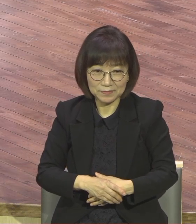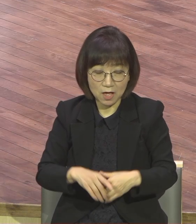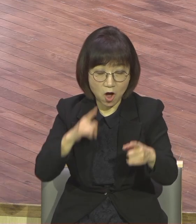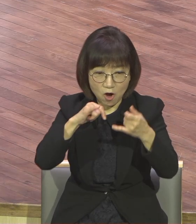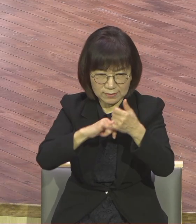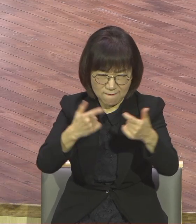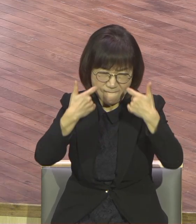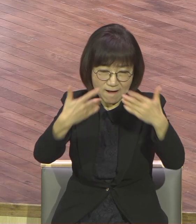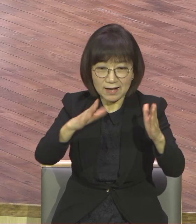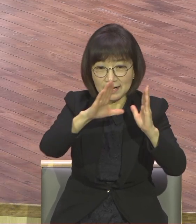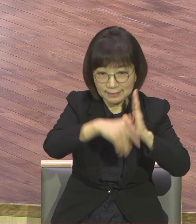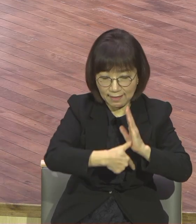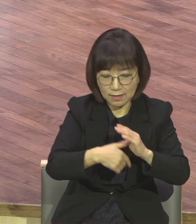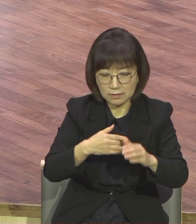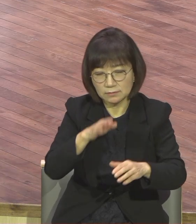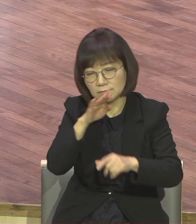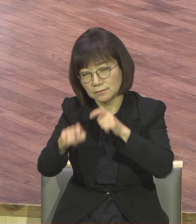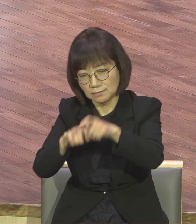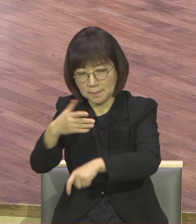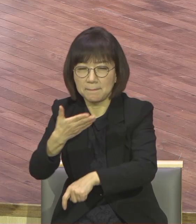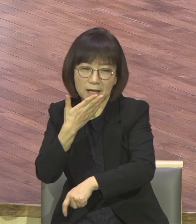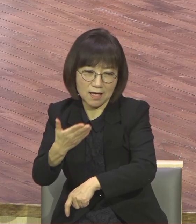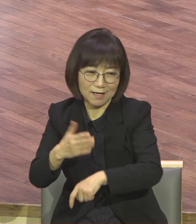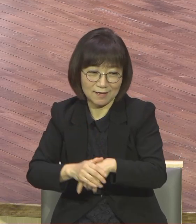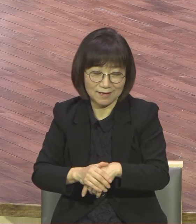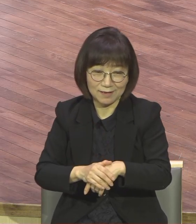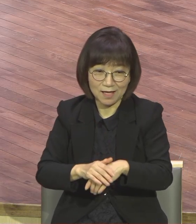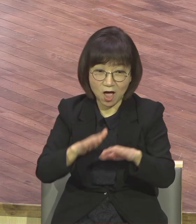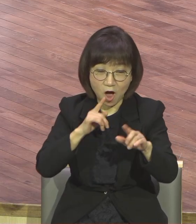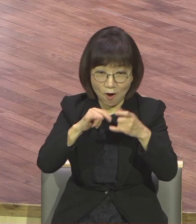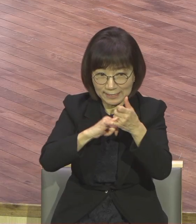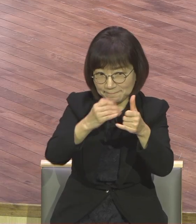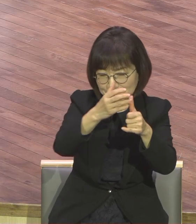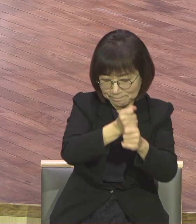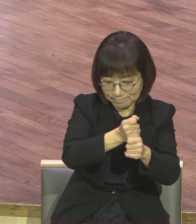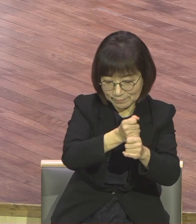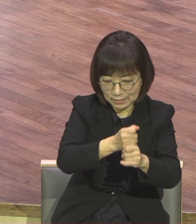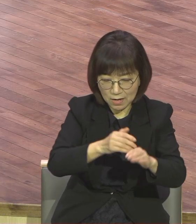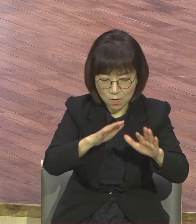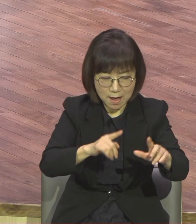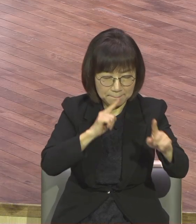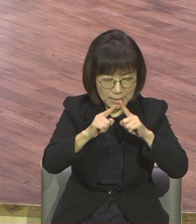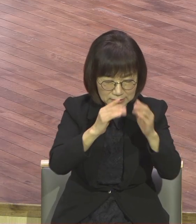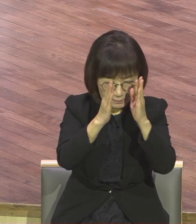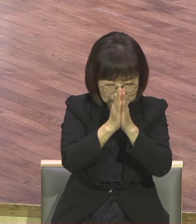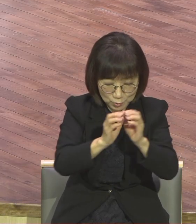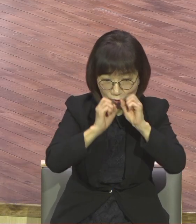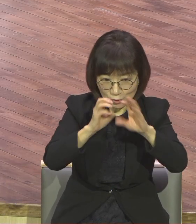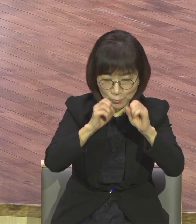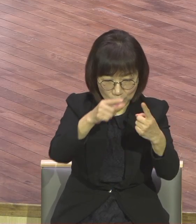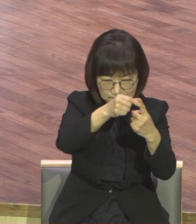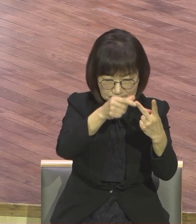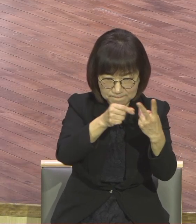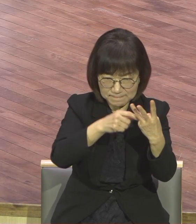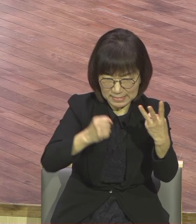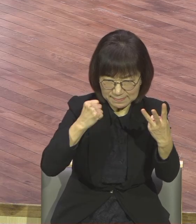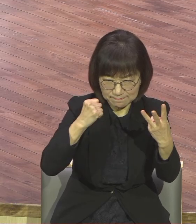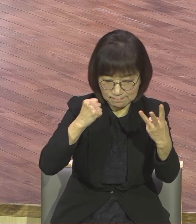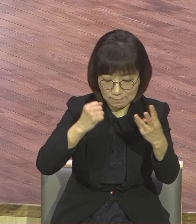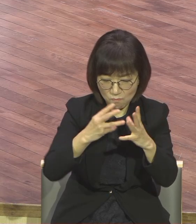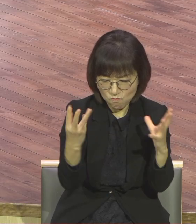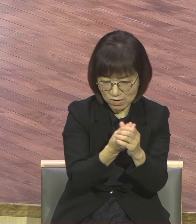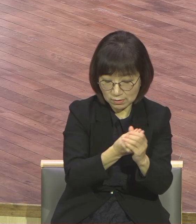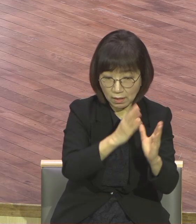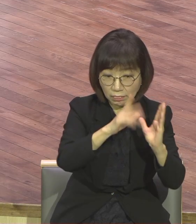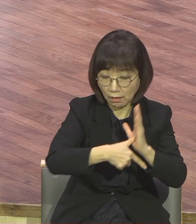있어야 프랙티스가 되잖아요. 언약 붙잡은 사모들의 삶을 통해서 사단이 어떤 공격을 해도